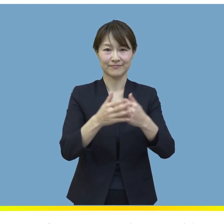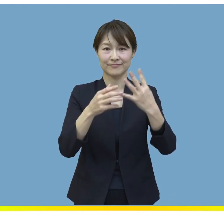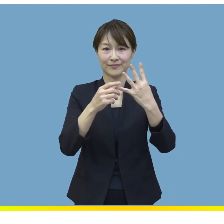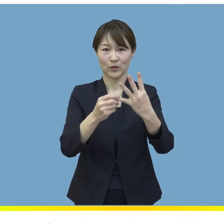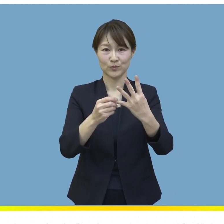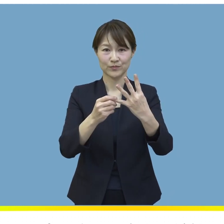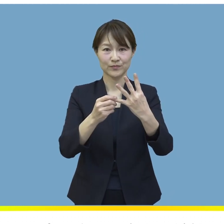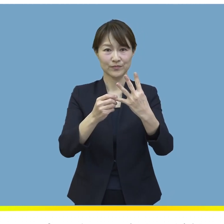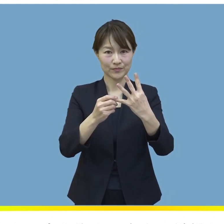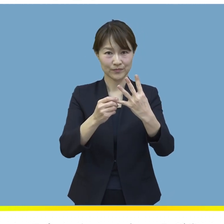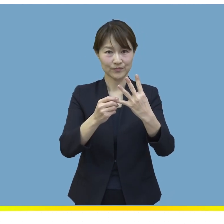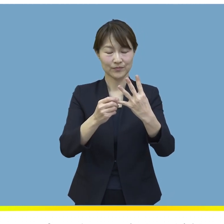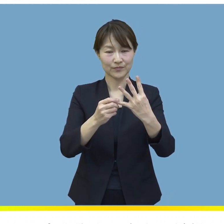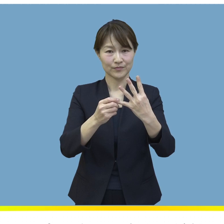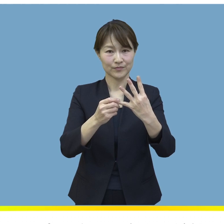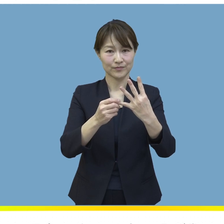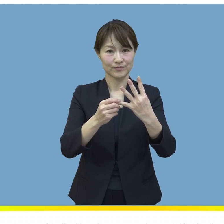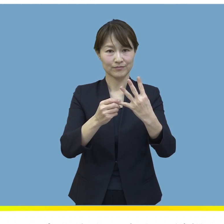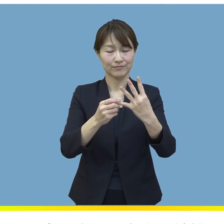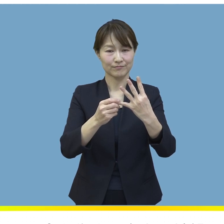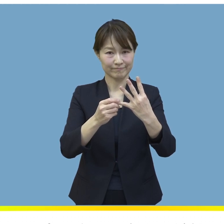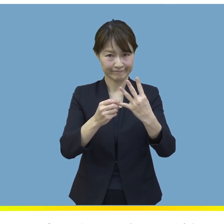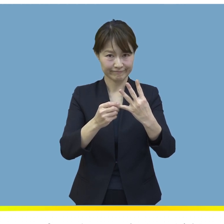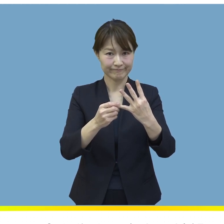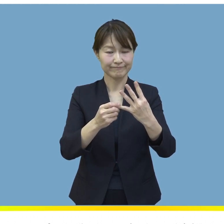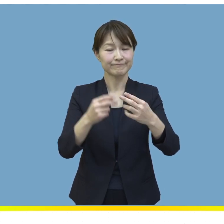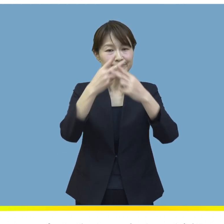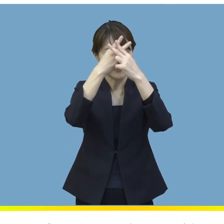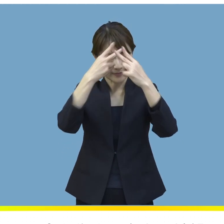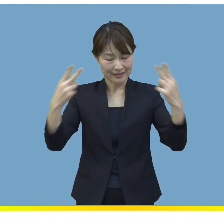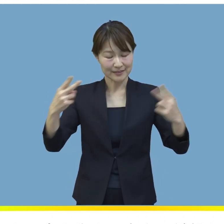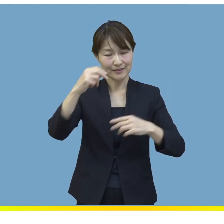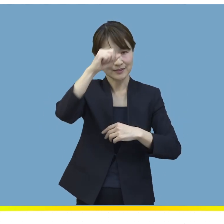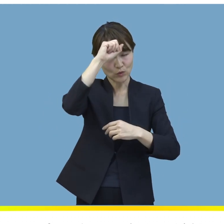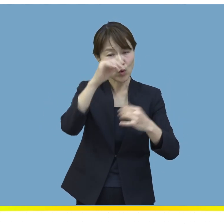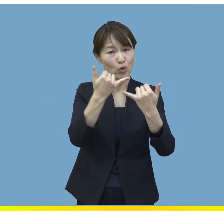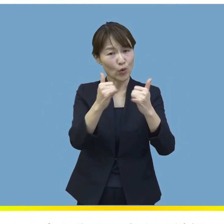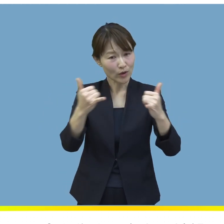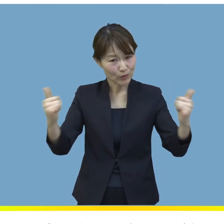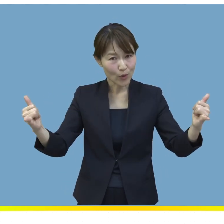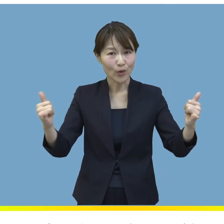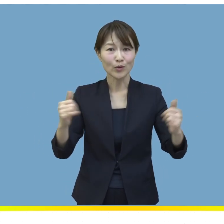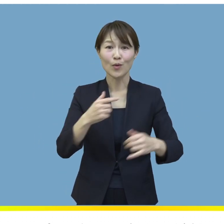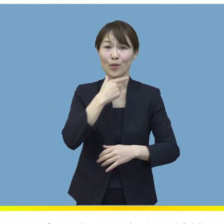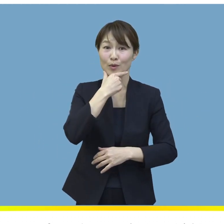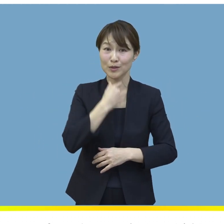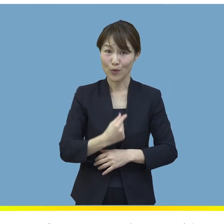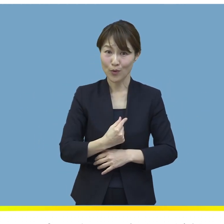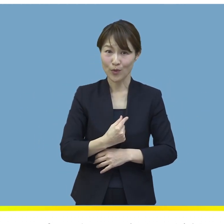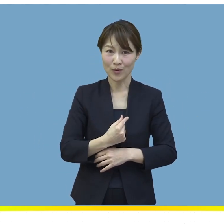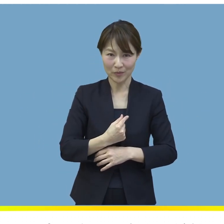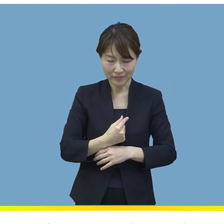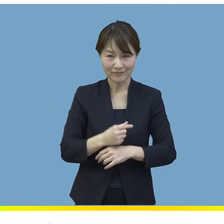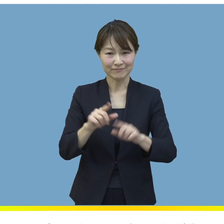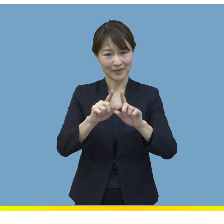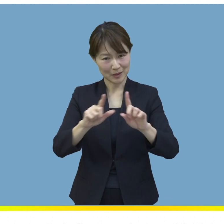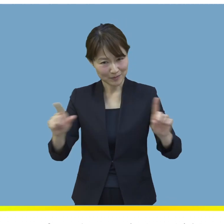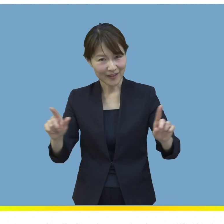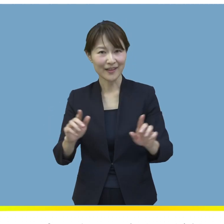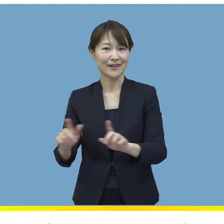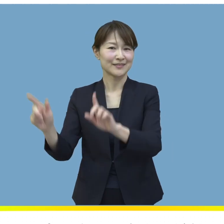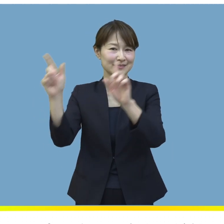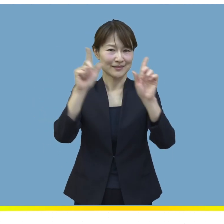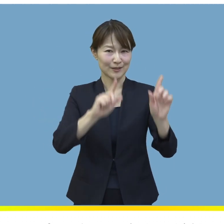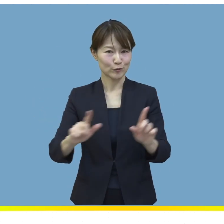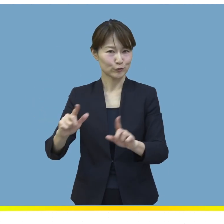4認知症とともに今を生きる本人の希望と当たり前に暮らせる